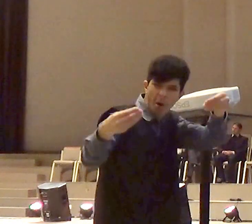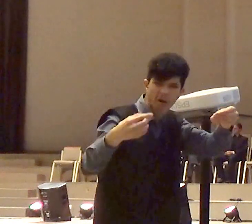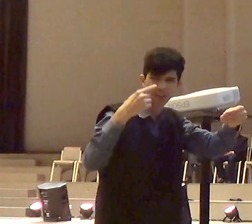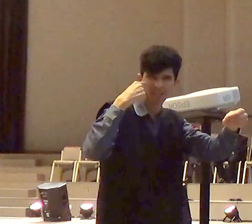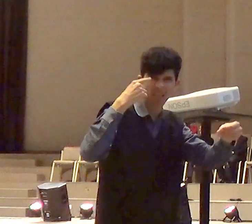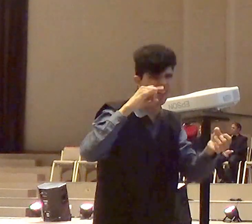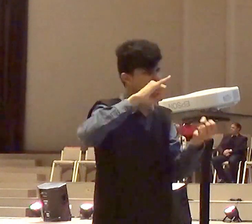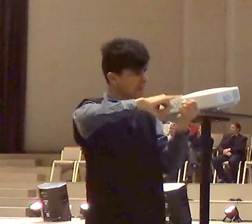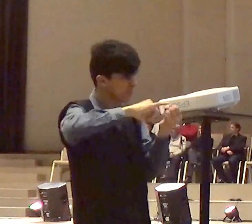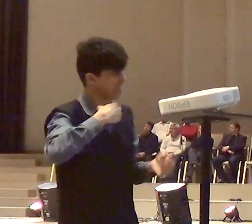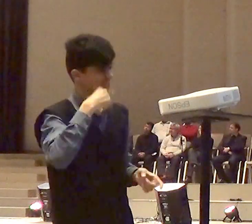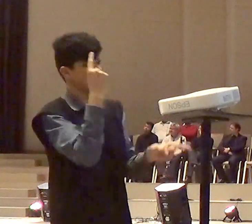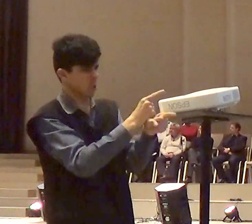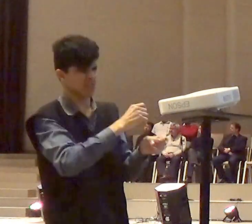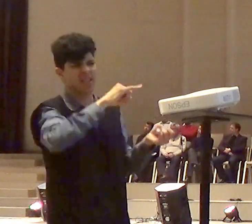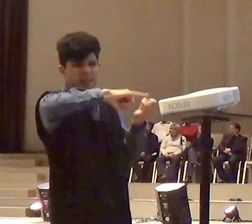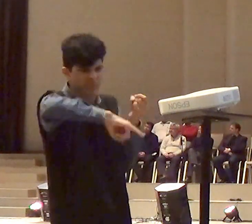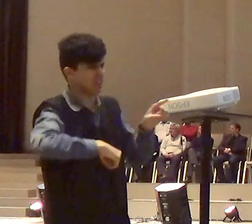papel